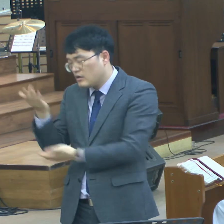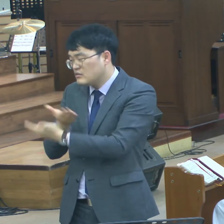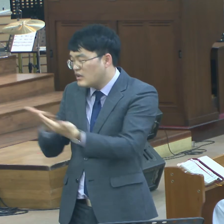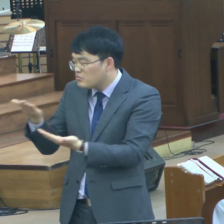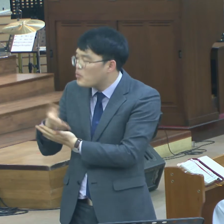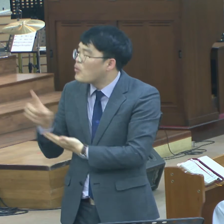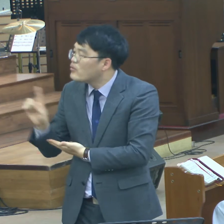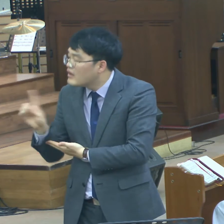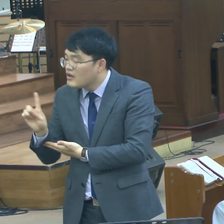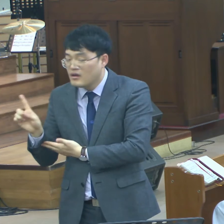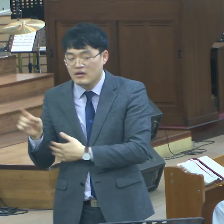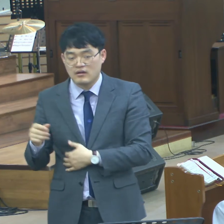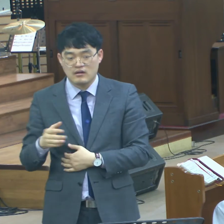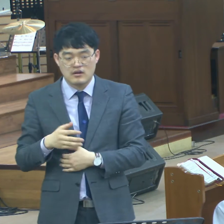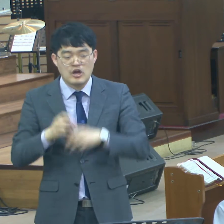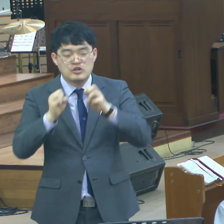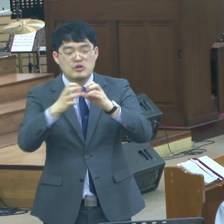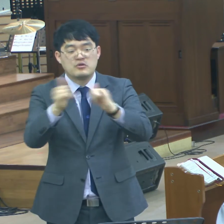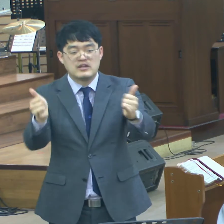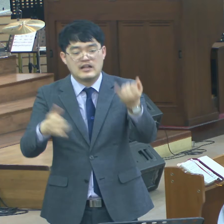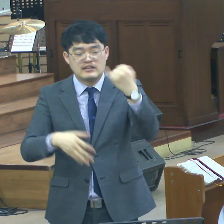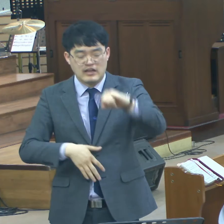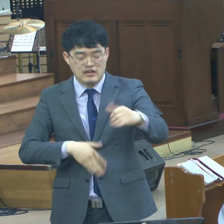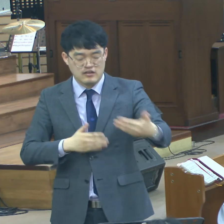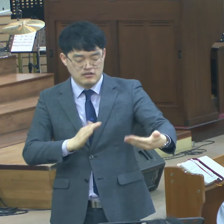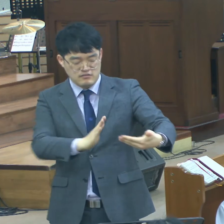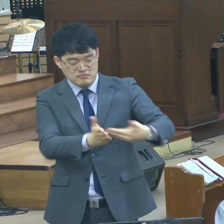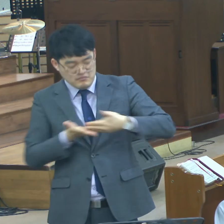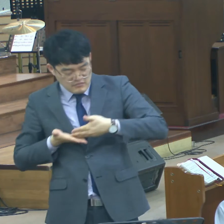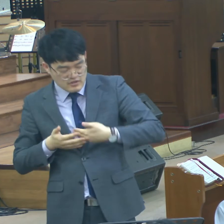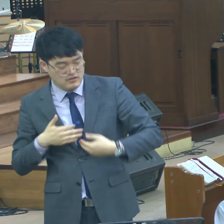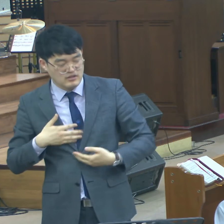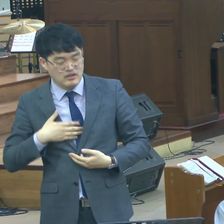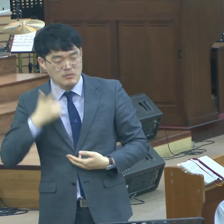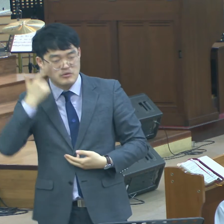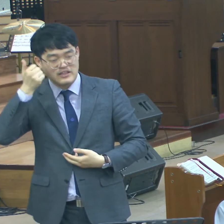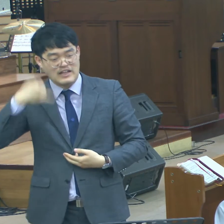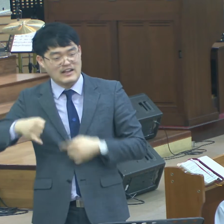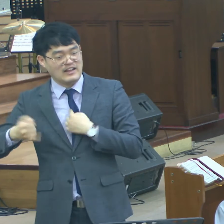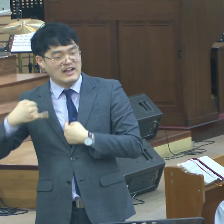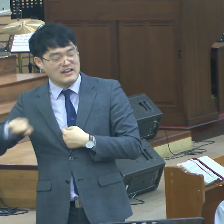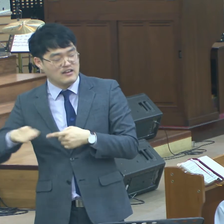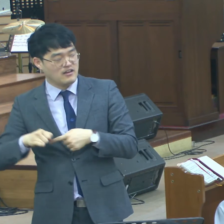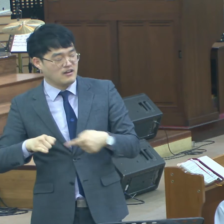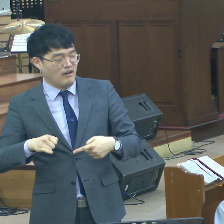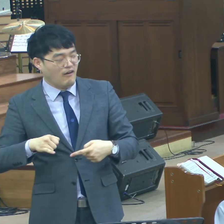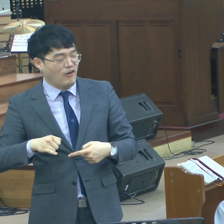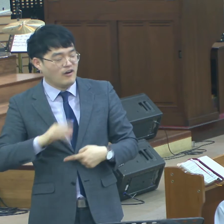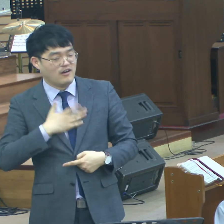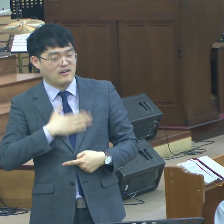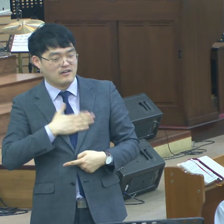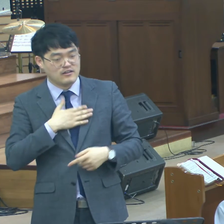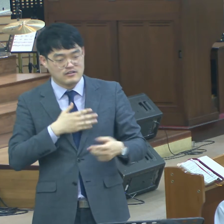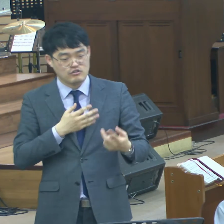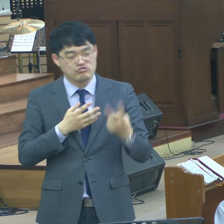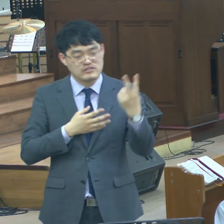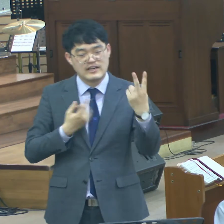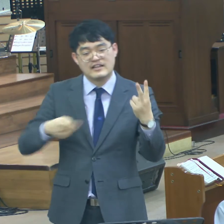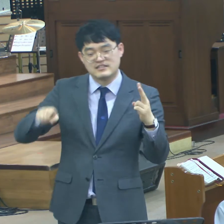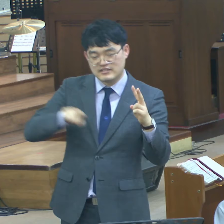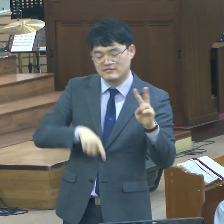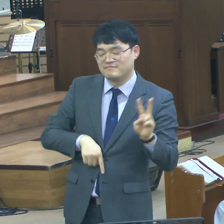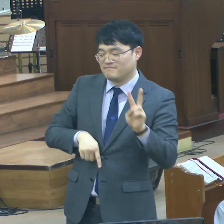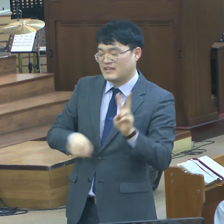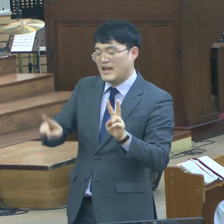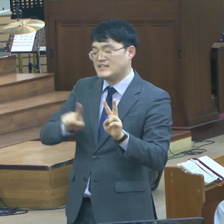딸이 제안했는데 목사의 딸이 거절해요? 그럴 수가 없잖아요. 그래가지고 그 그 두 아이가 미리 직장에 가서 1시간 전에